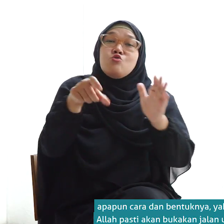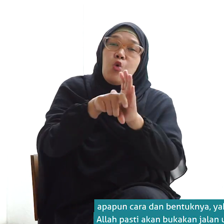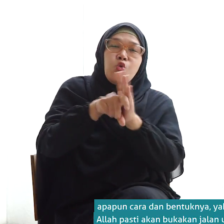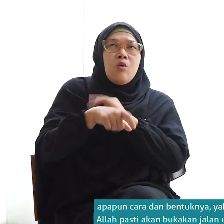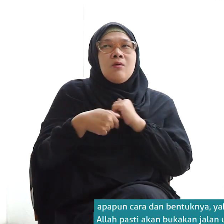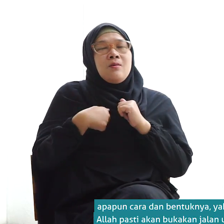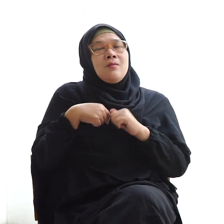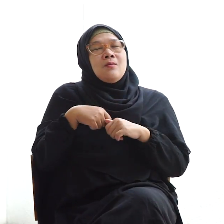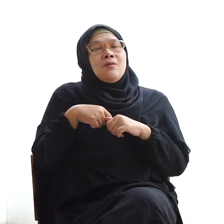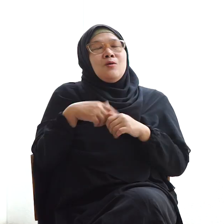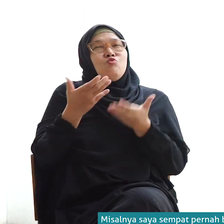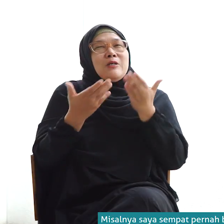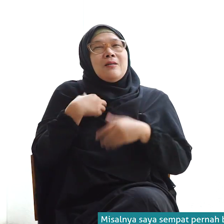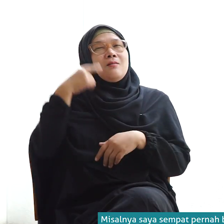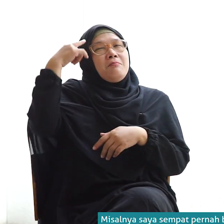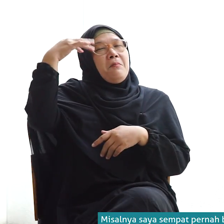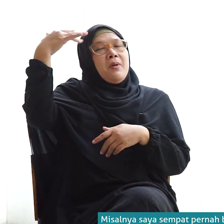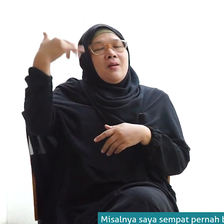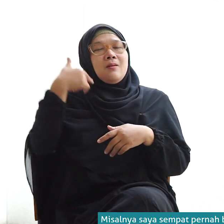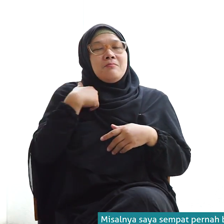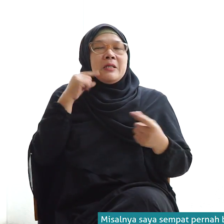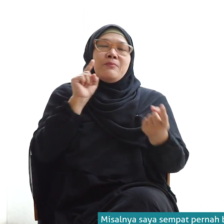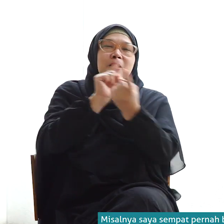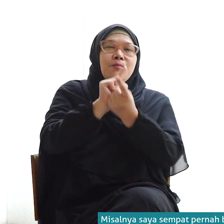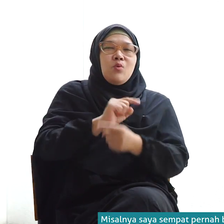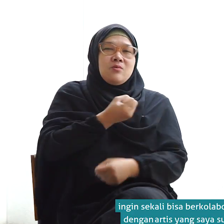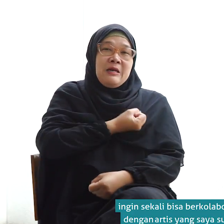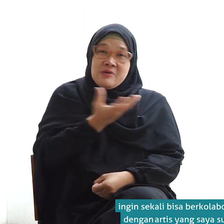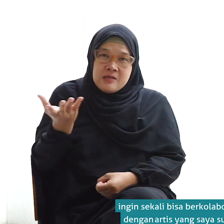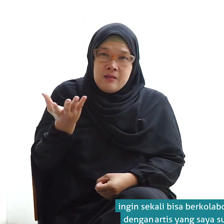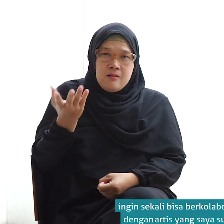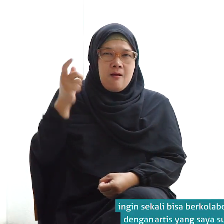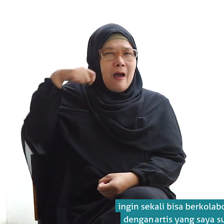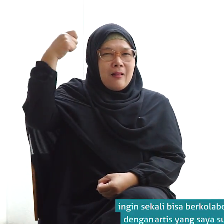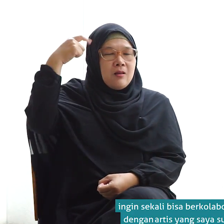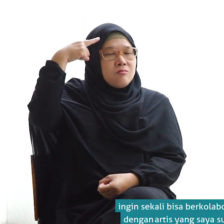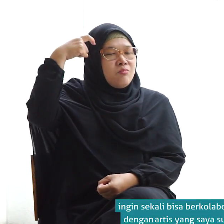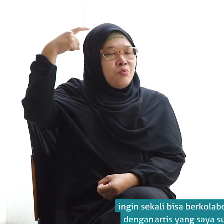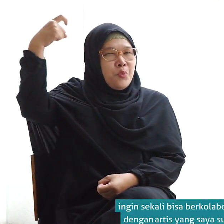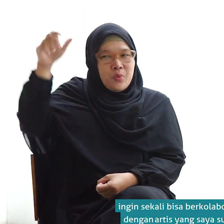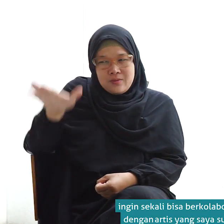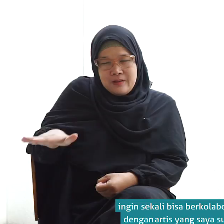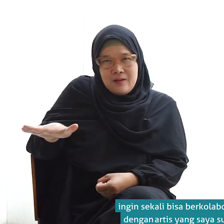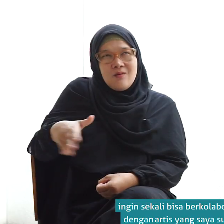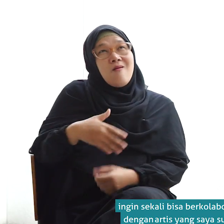untuk kita. Misalnya, saya sempat pernah bermimpi ingin sekali bisa berkolaborasi dengan artis yang saya